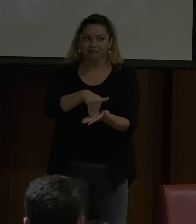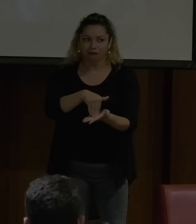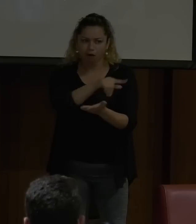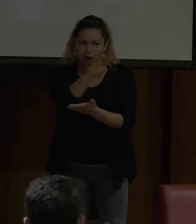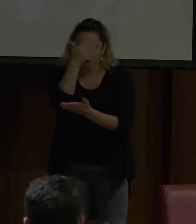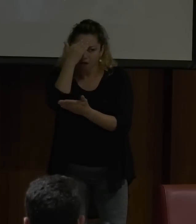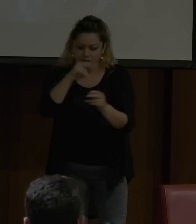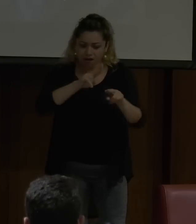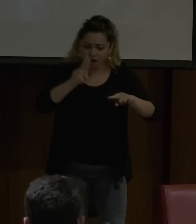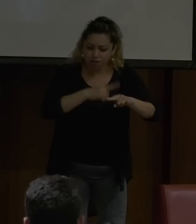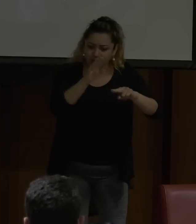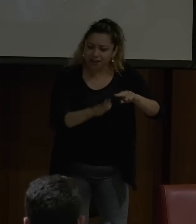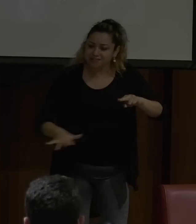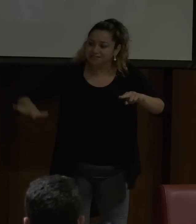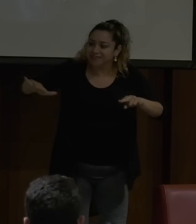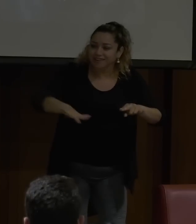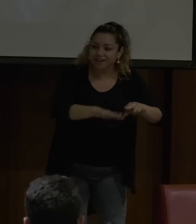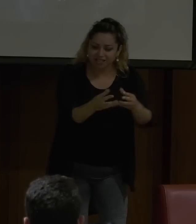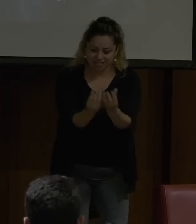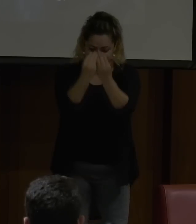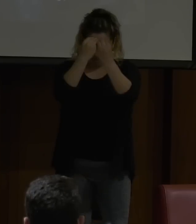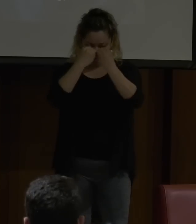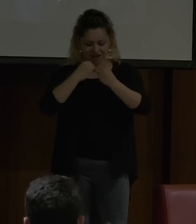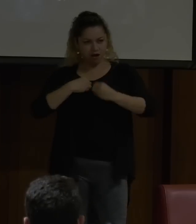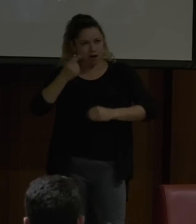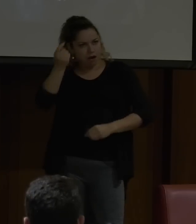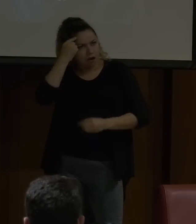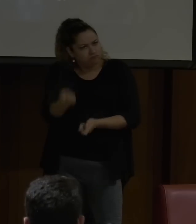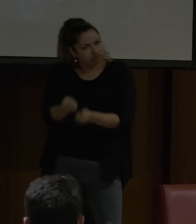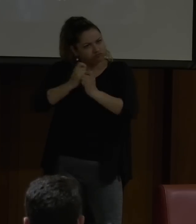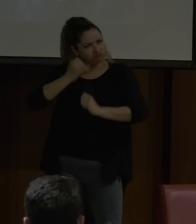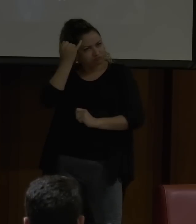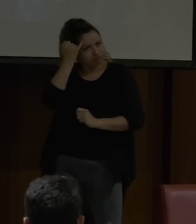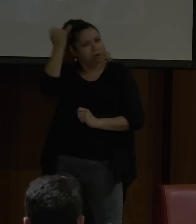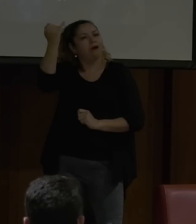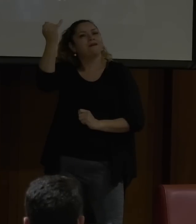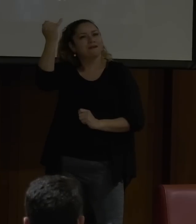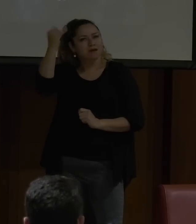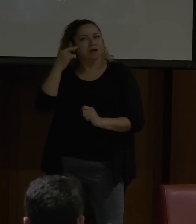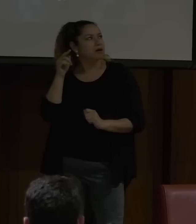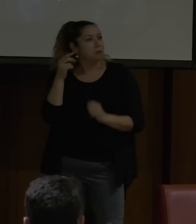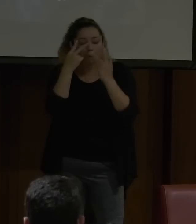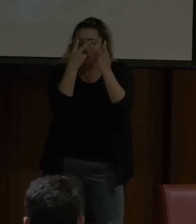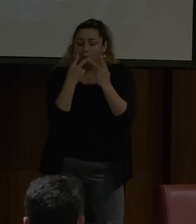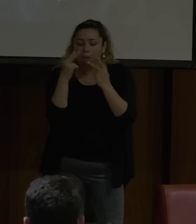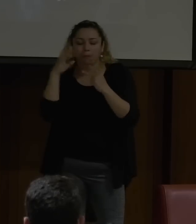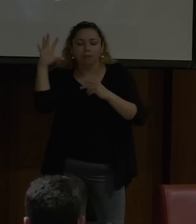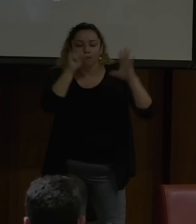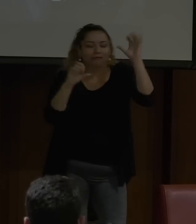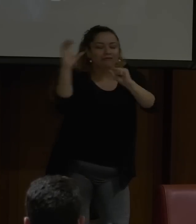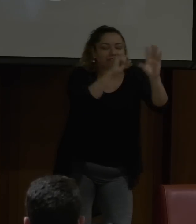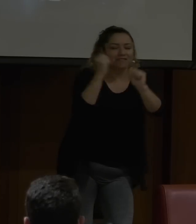sabia y grandiosa, le dio una mente asombrosa, supo captar la belleza, y en